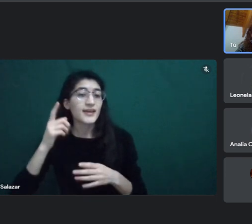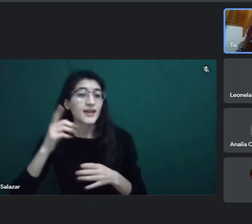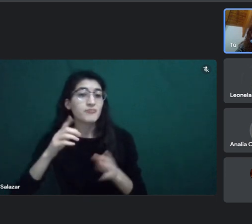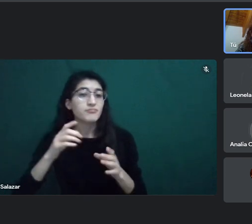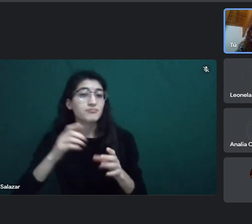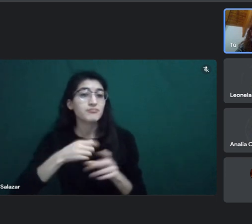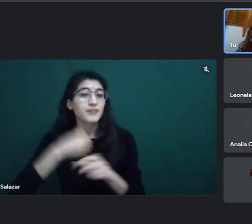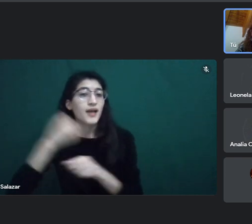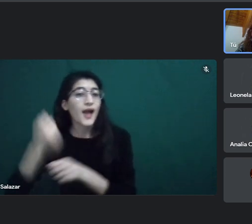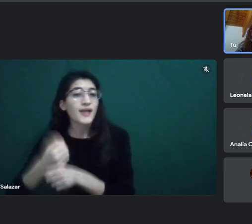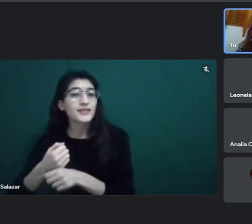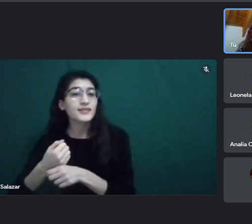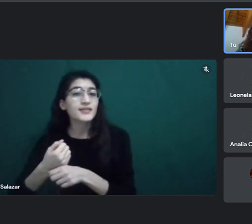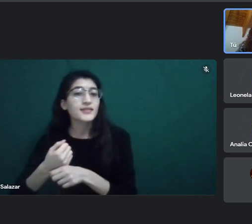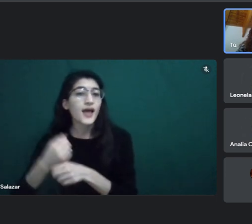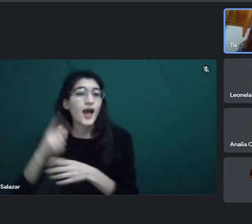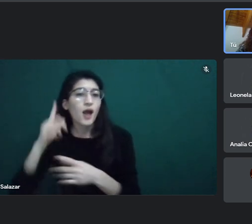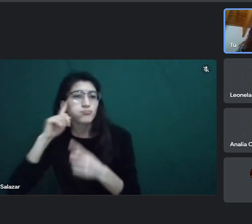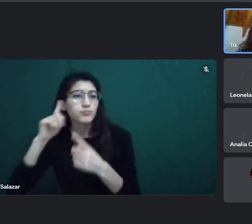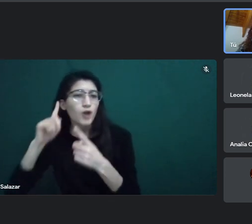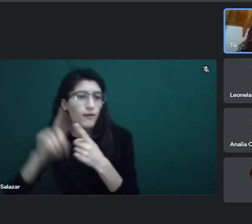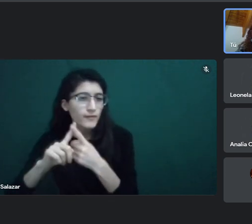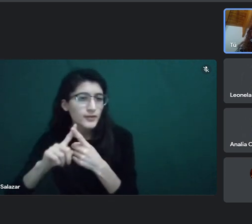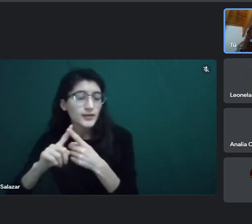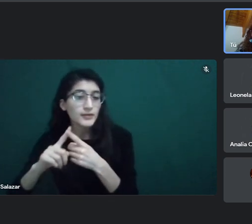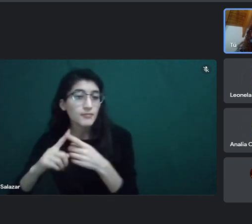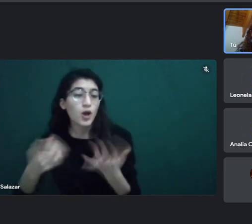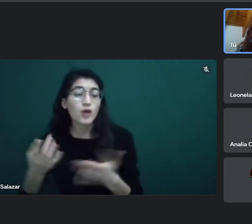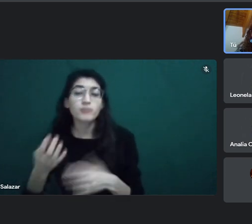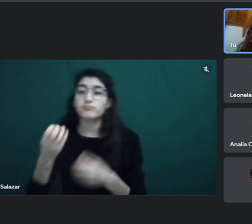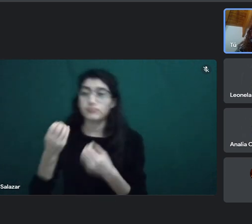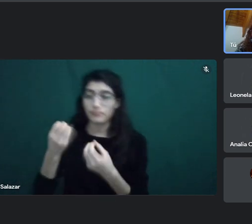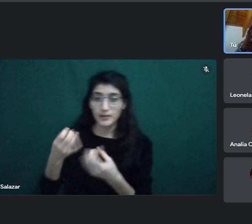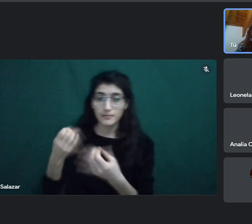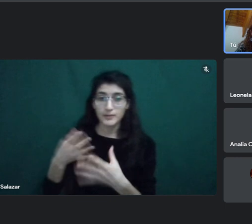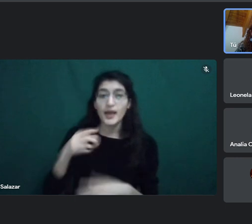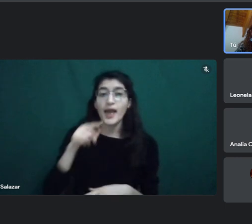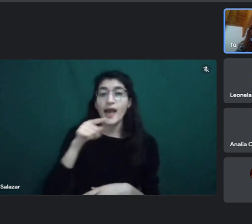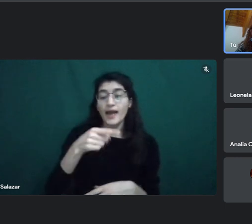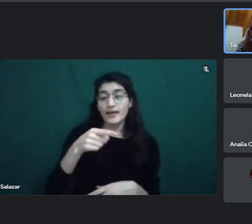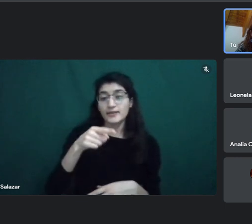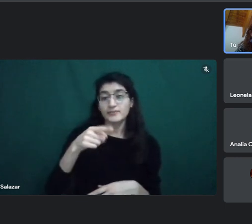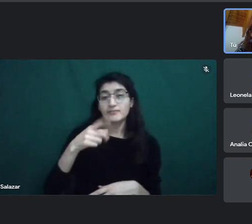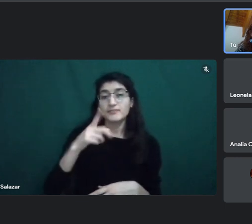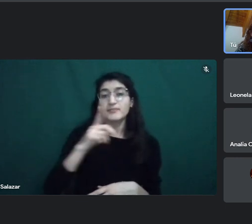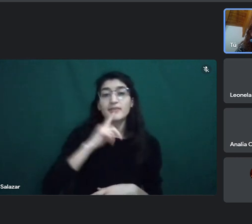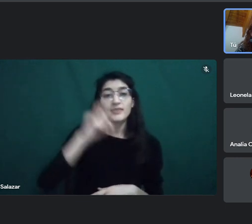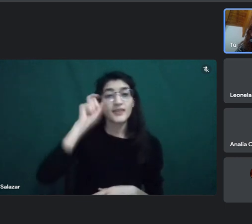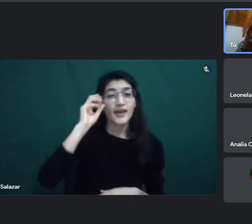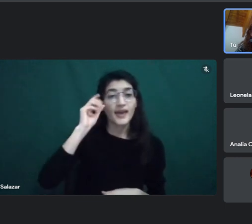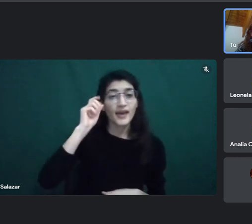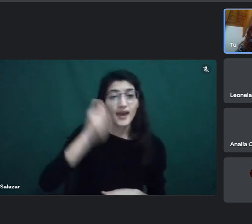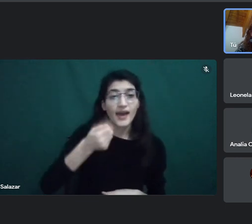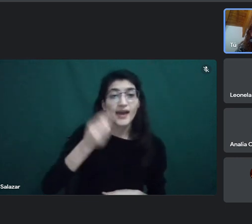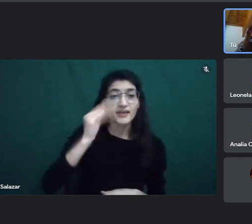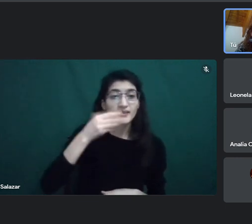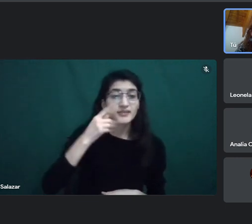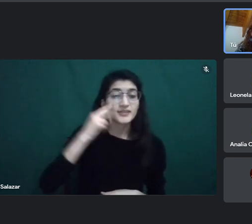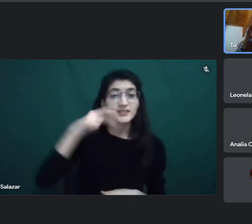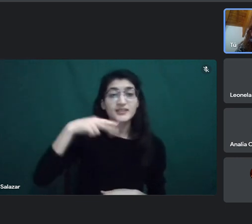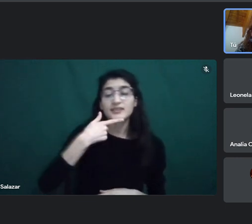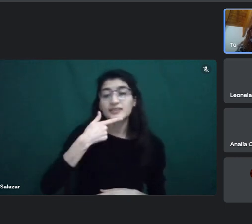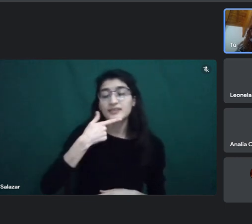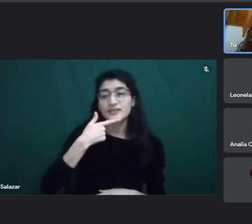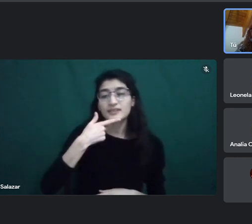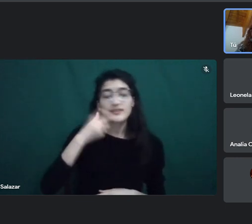Objetivos. Este teaching yo puedo traducirlo como sustantivo, pero el núcleo es objetivos. Entonces sería,